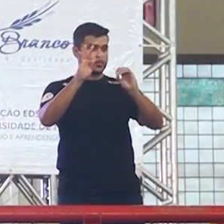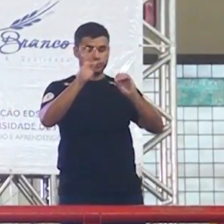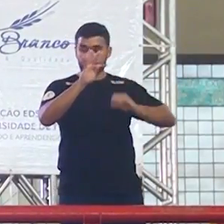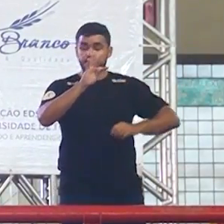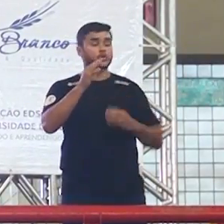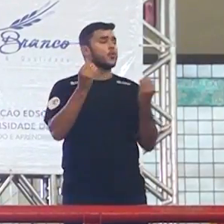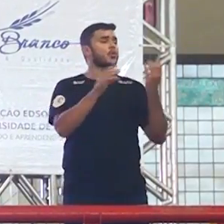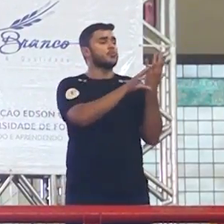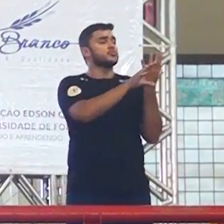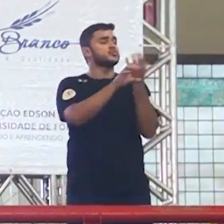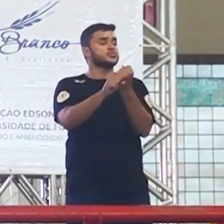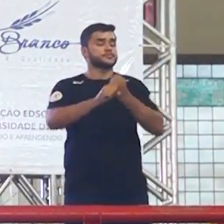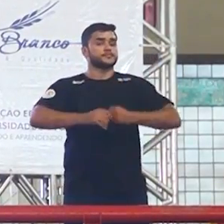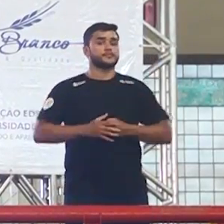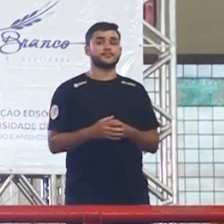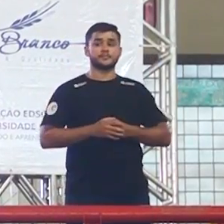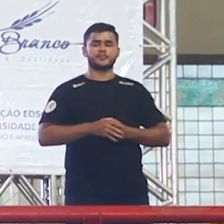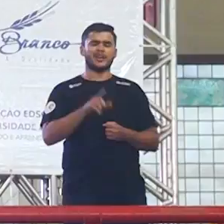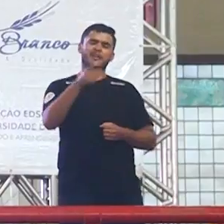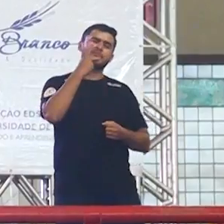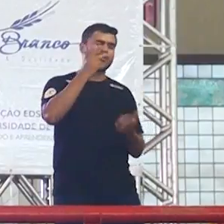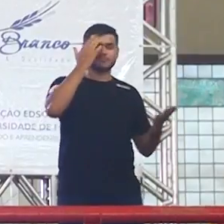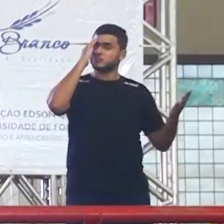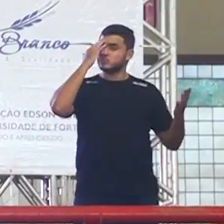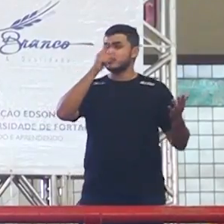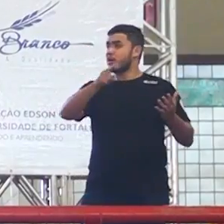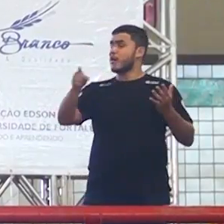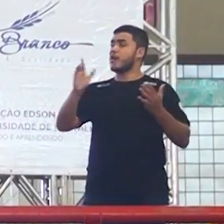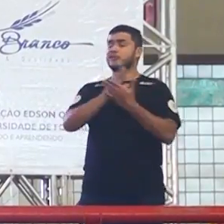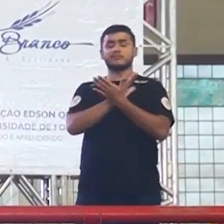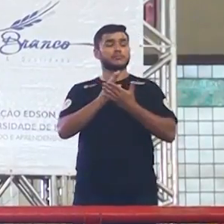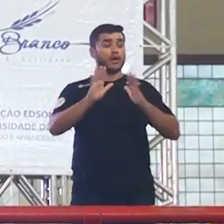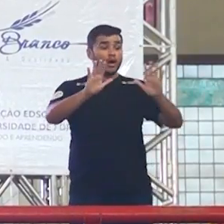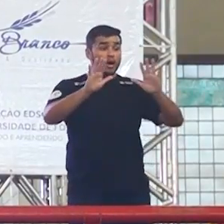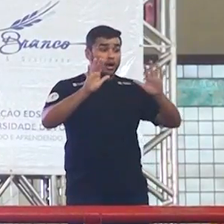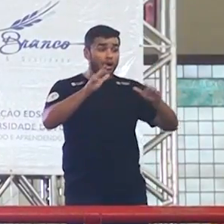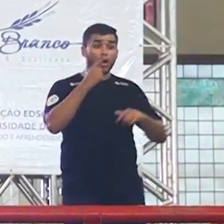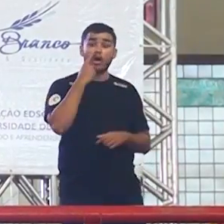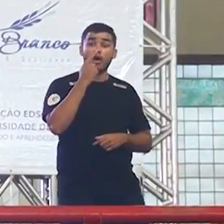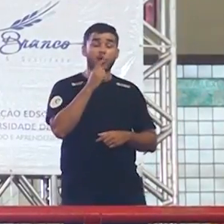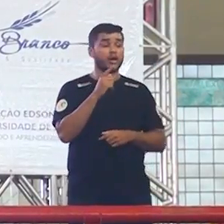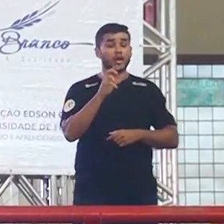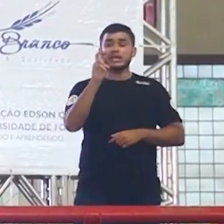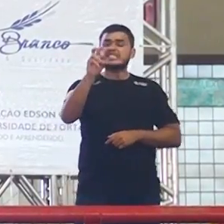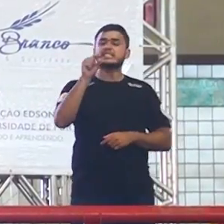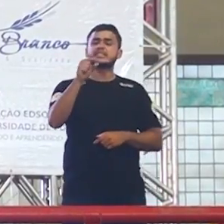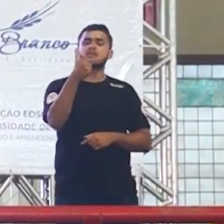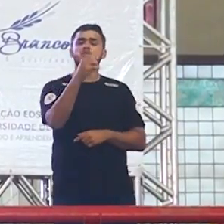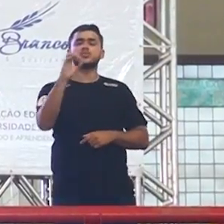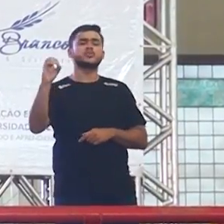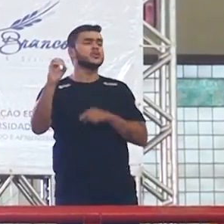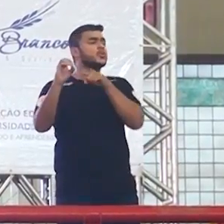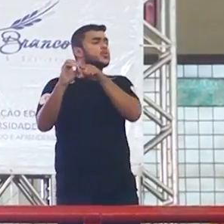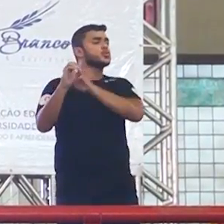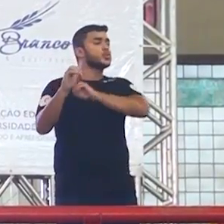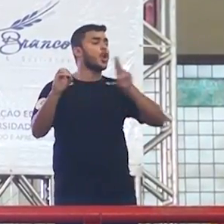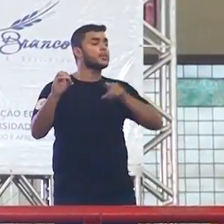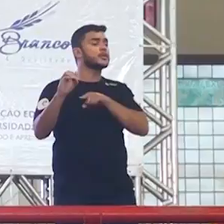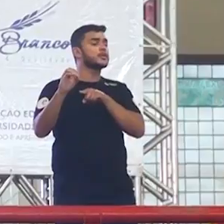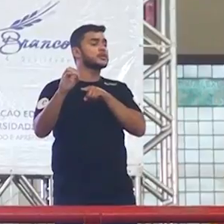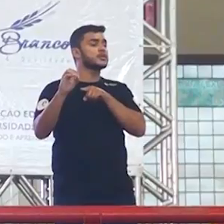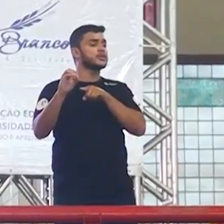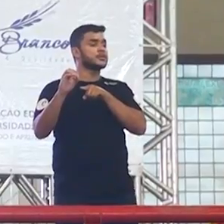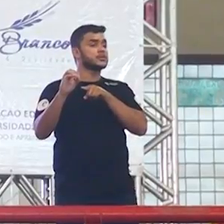Vamos. Só repete novamente. O que é 5.200 watts? O que é,